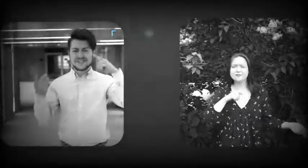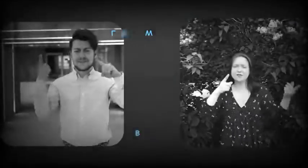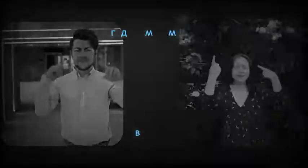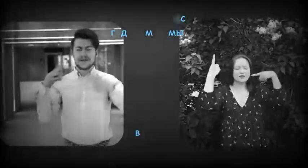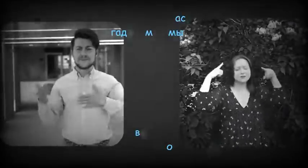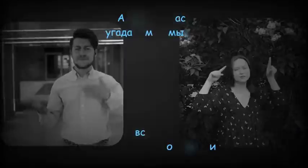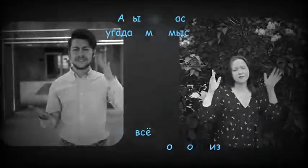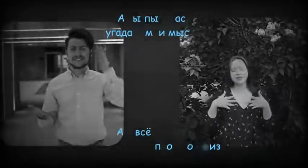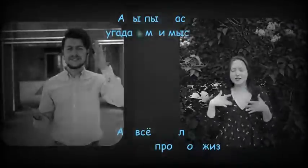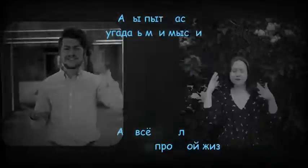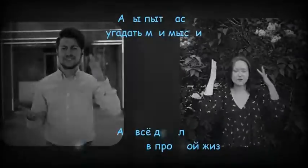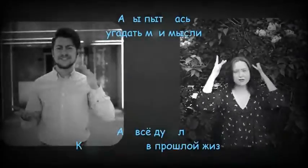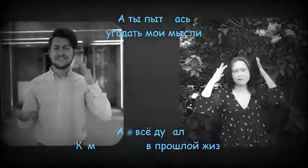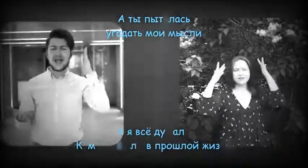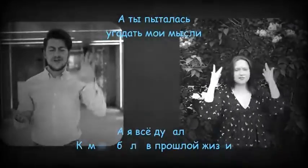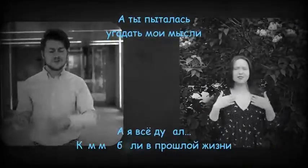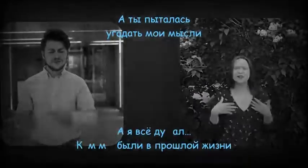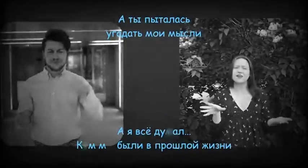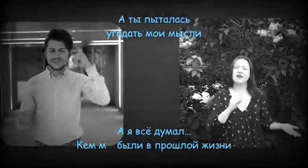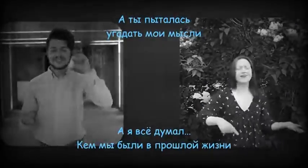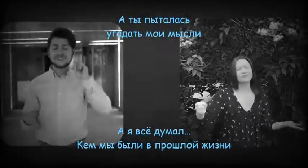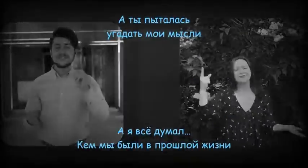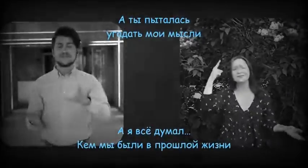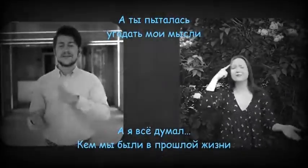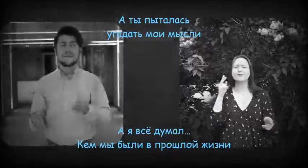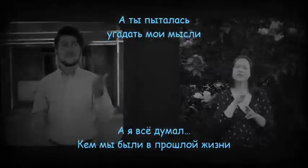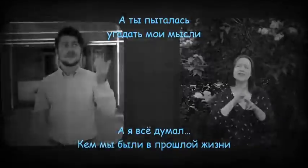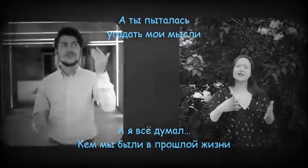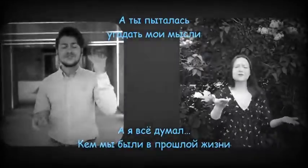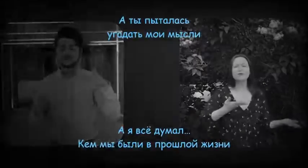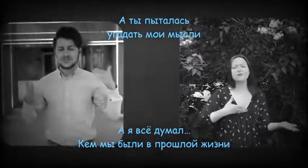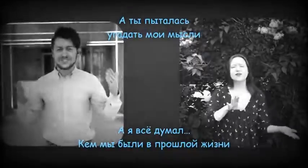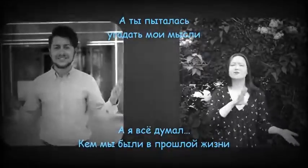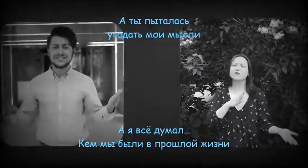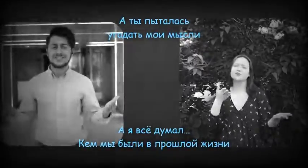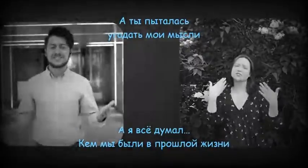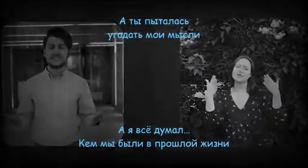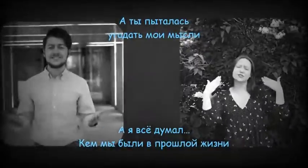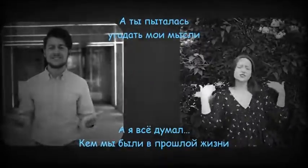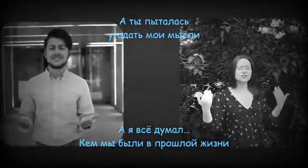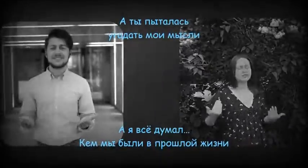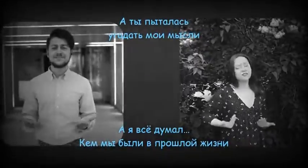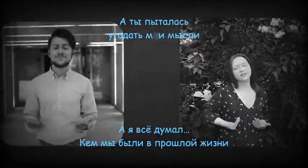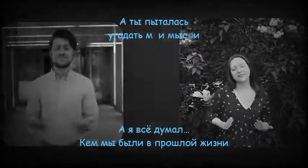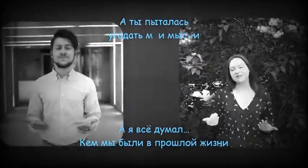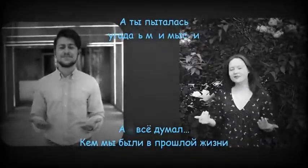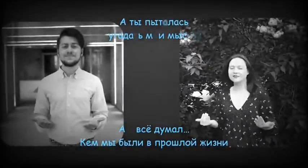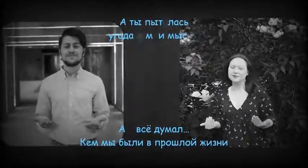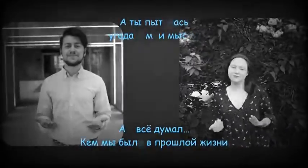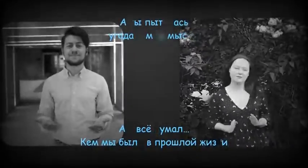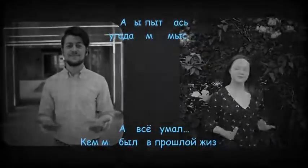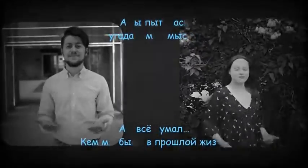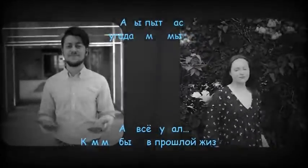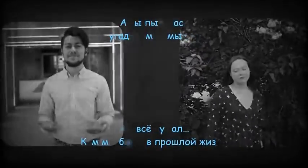А ты пыталась угадать мои мысли, а я все думал, кем мы были в прошлой жизни.